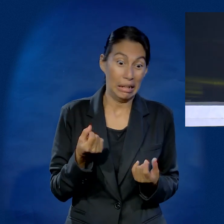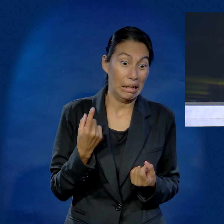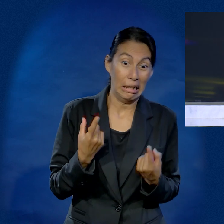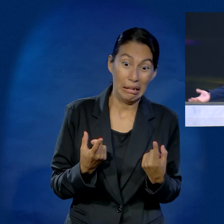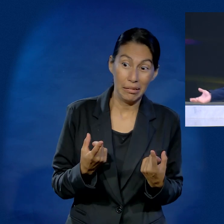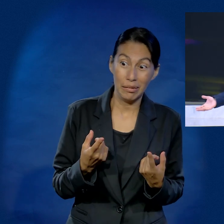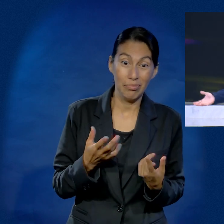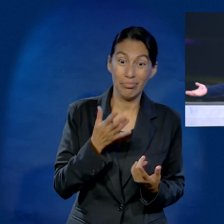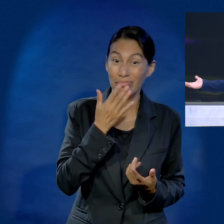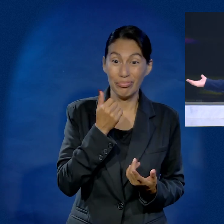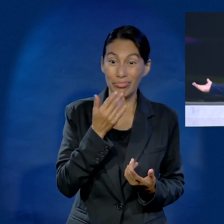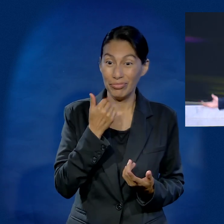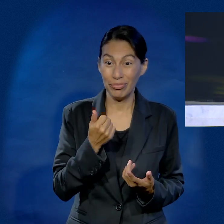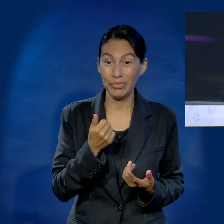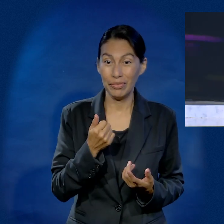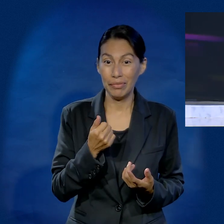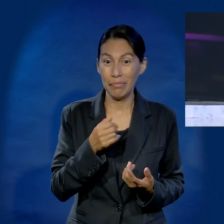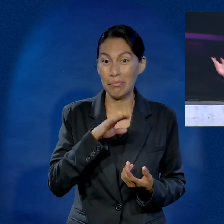Y